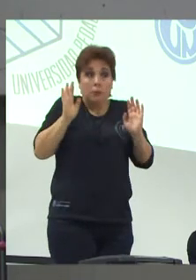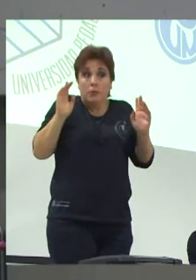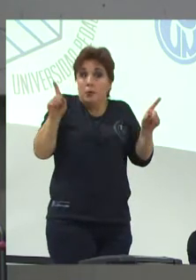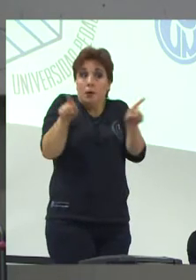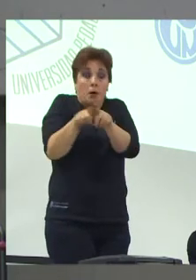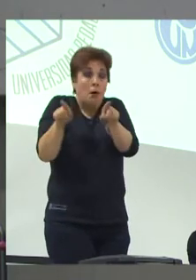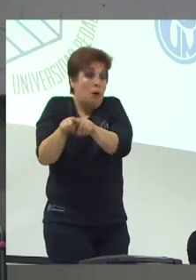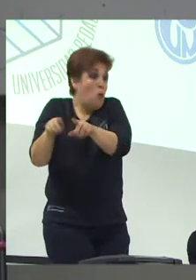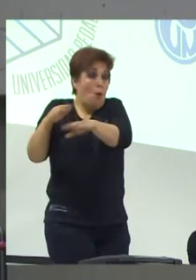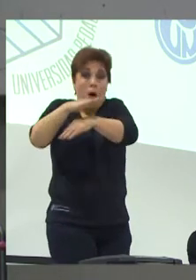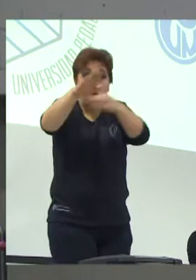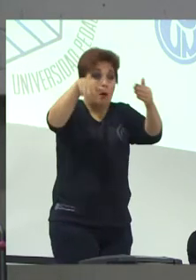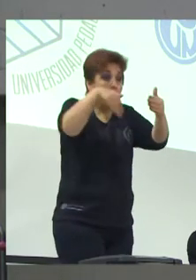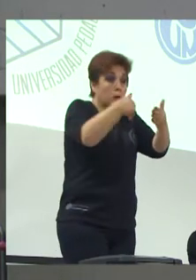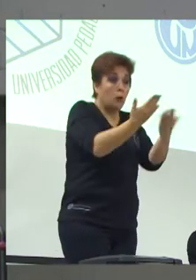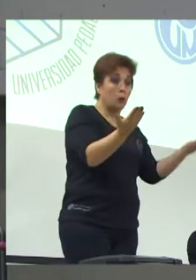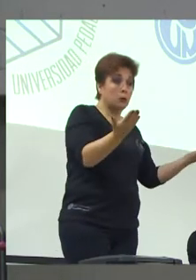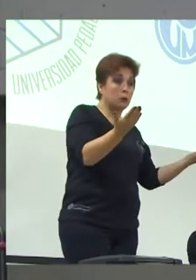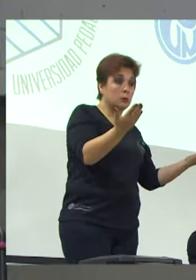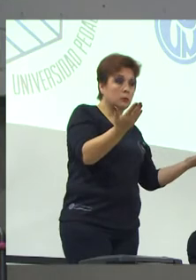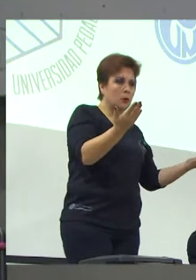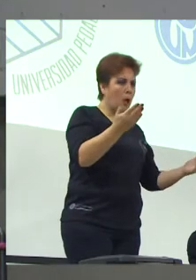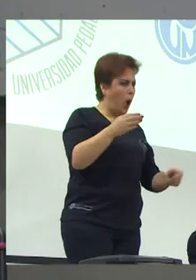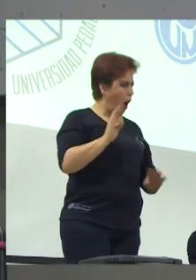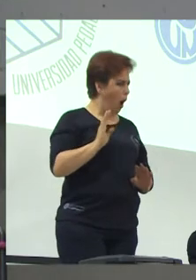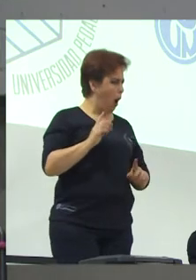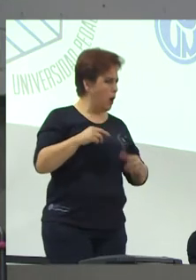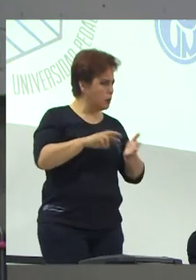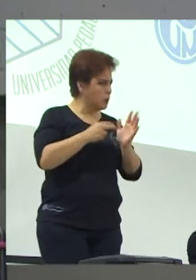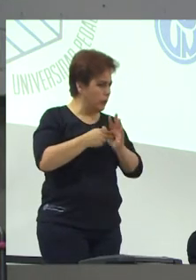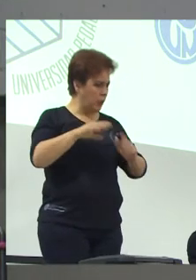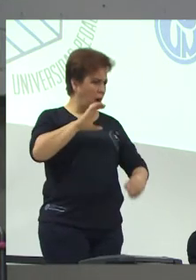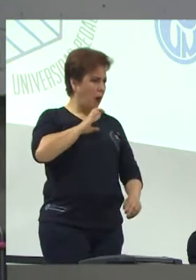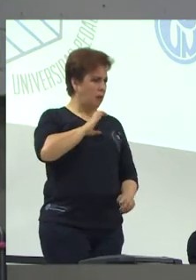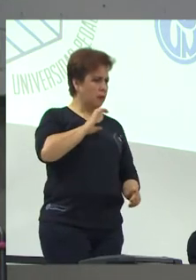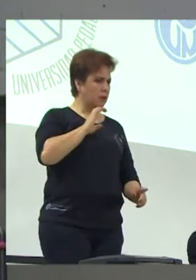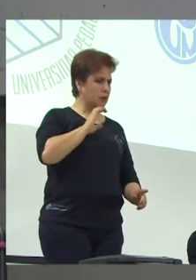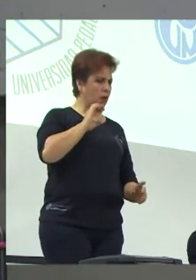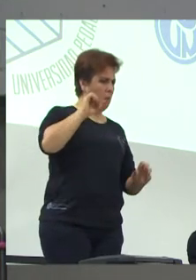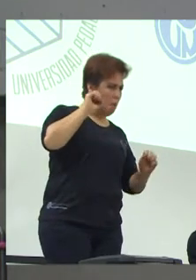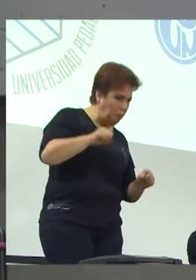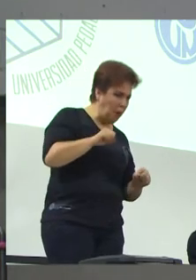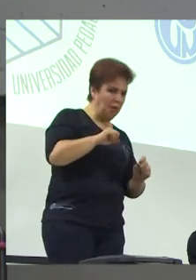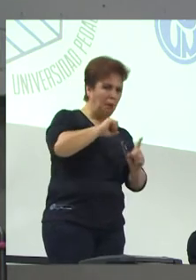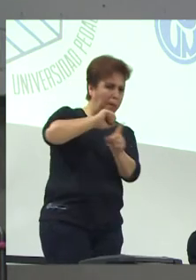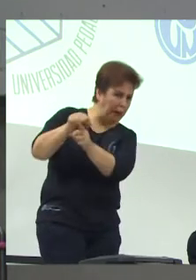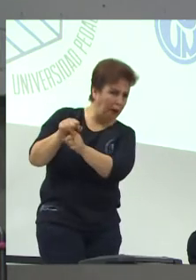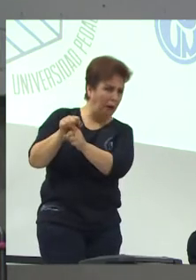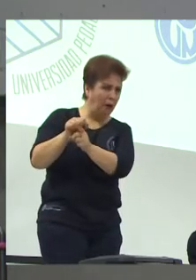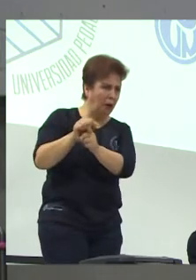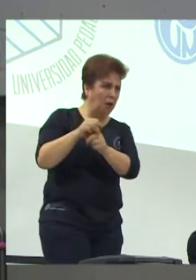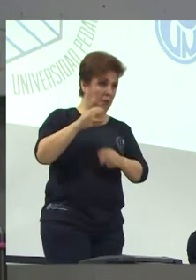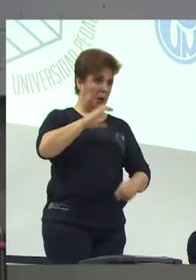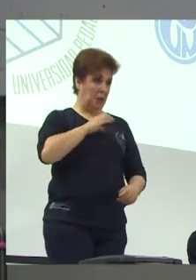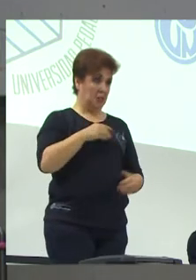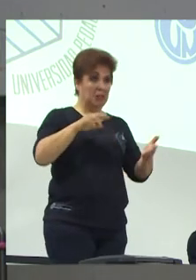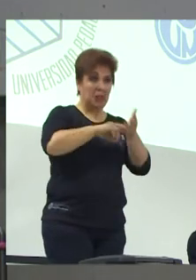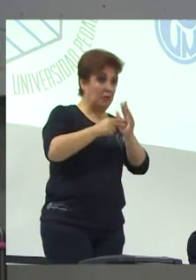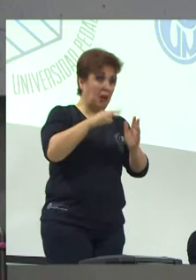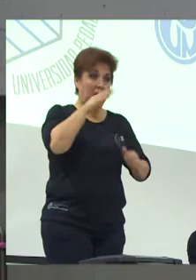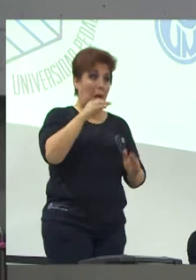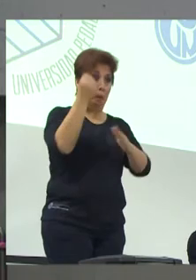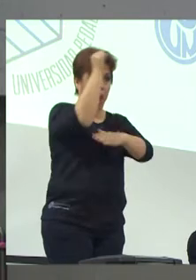sin que dichas características puedan ser óbice para su desarrollo social en